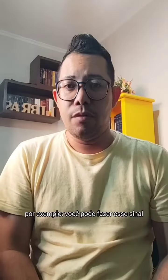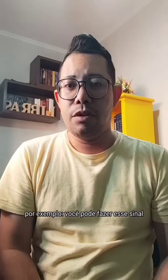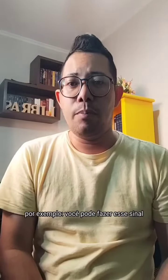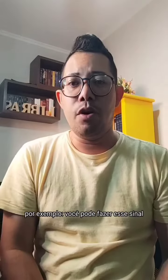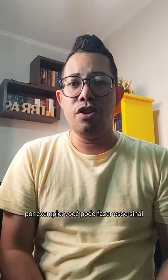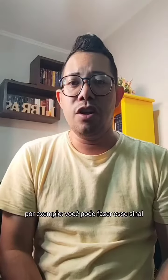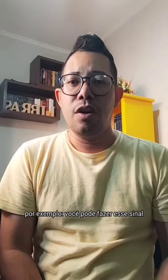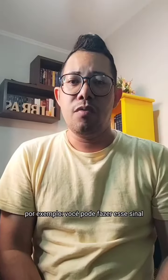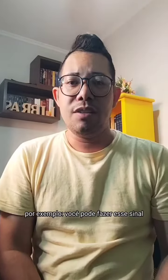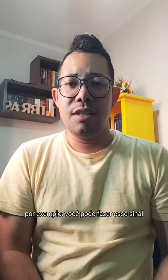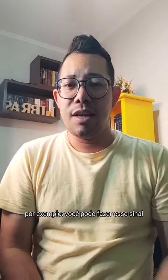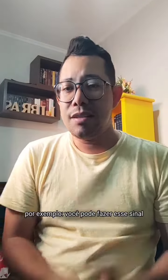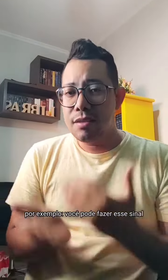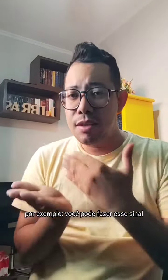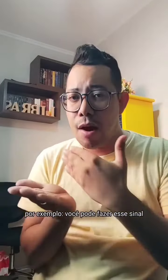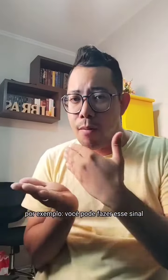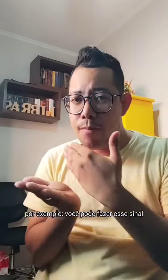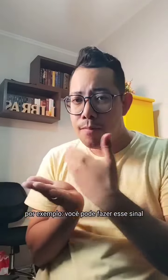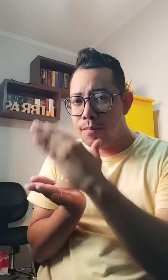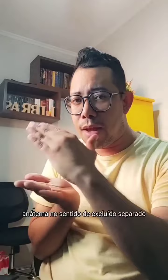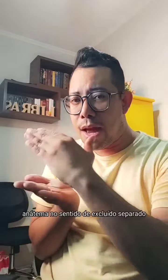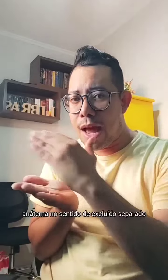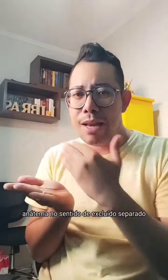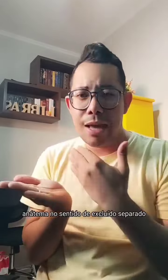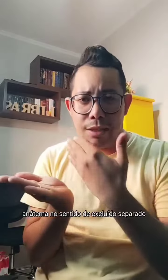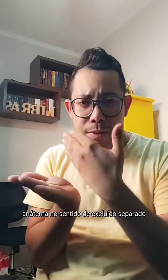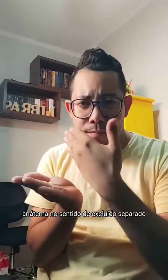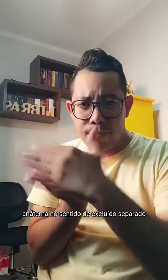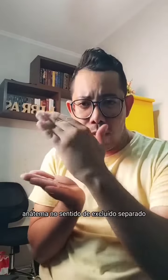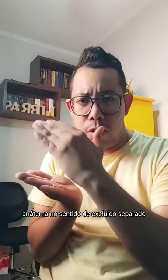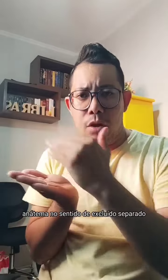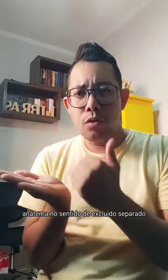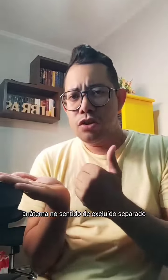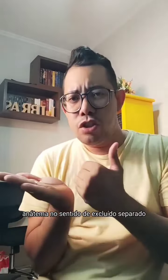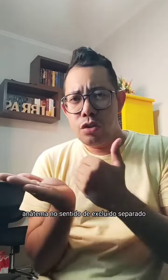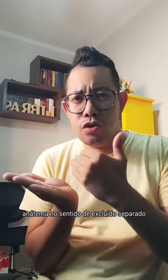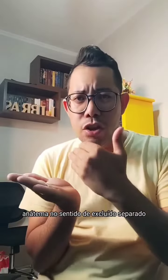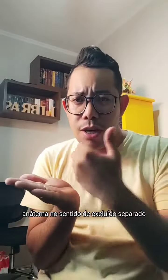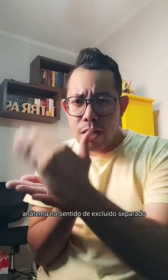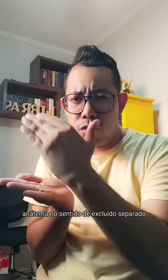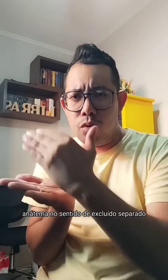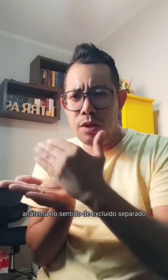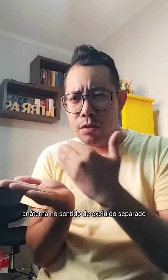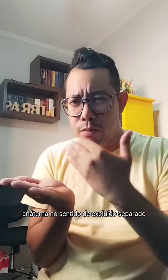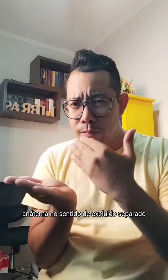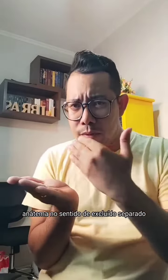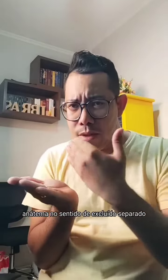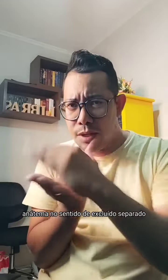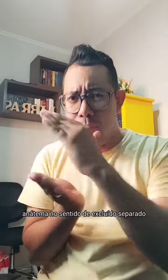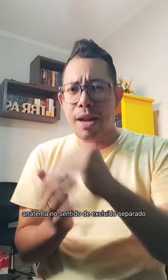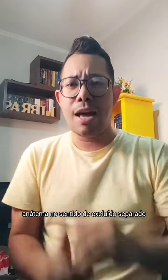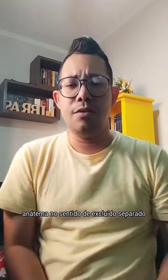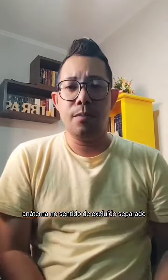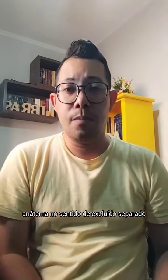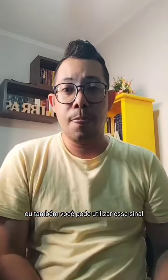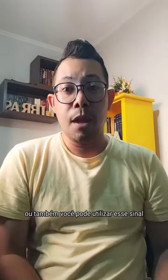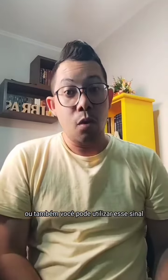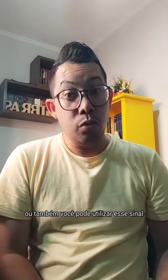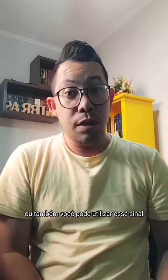você pode fazer esse sinal, anátema, no sentido de excluído, separado. Ou também